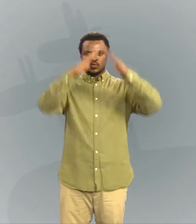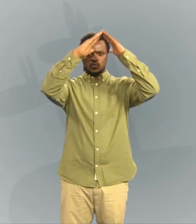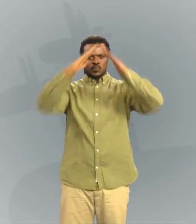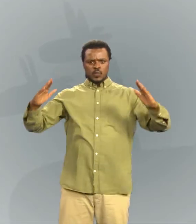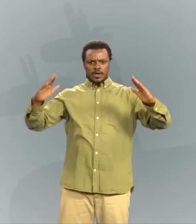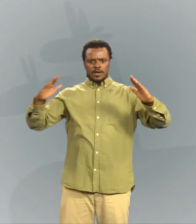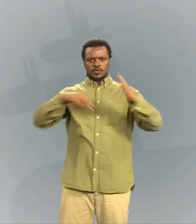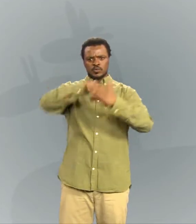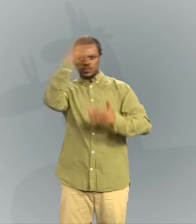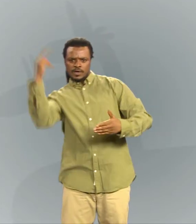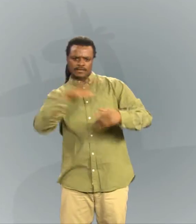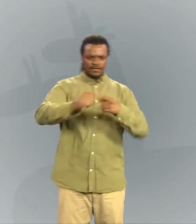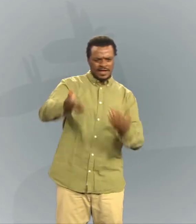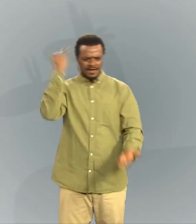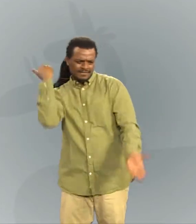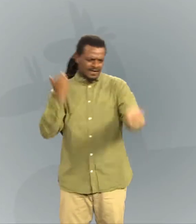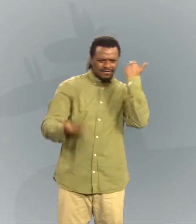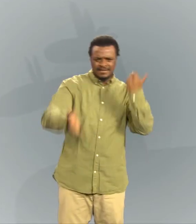Noé enlève le toit du bateau.